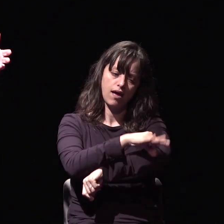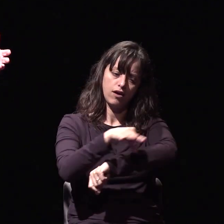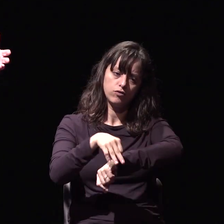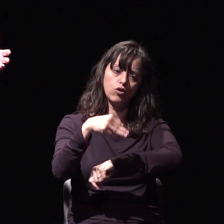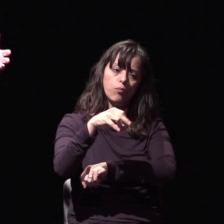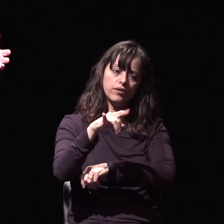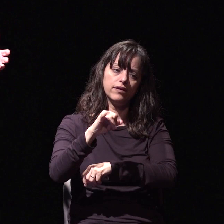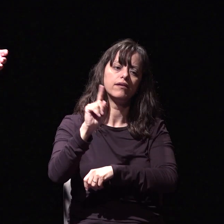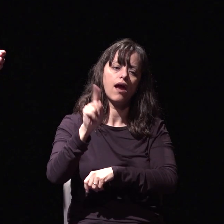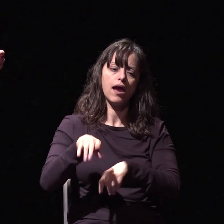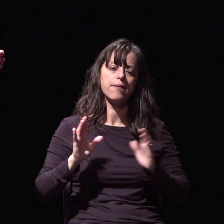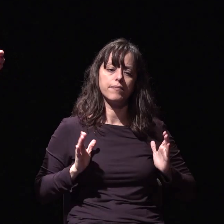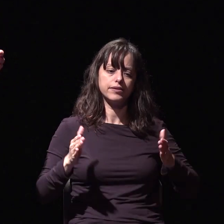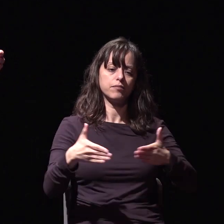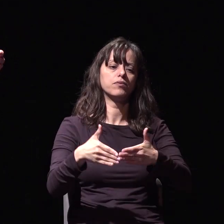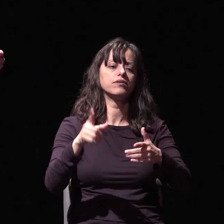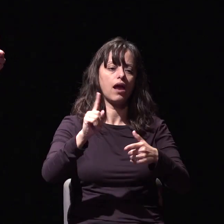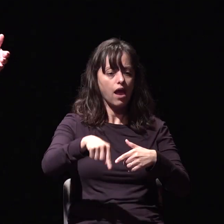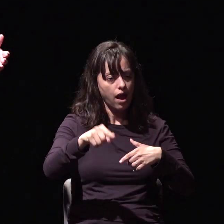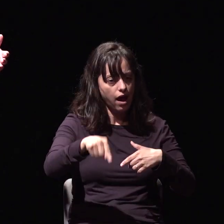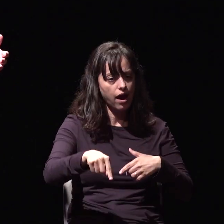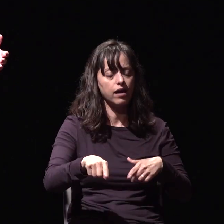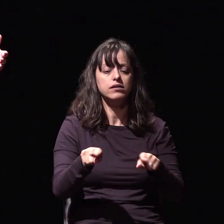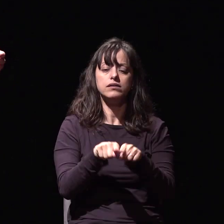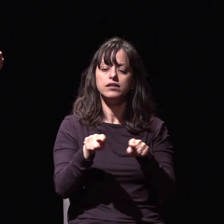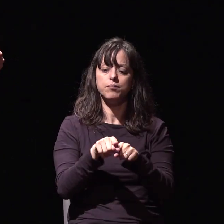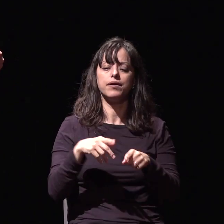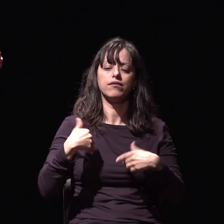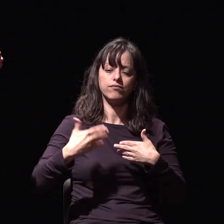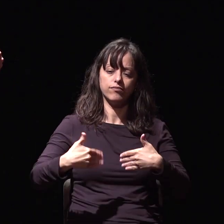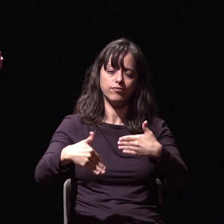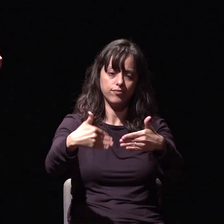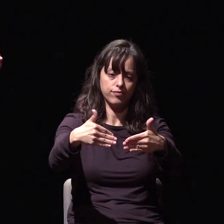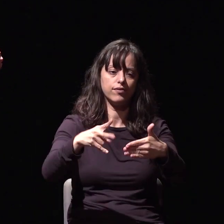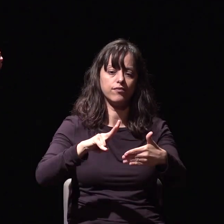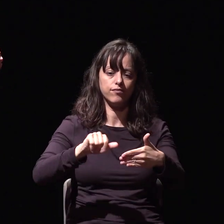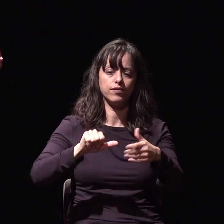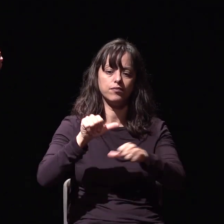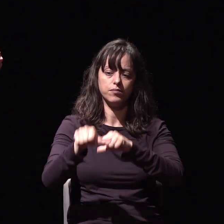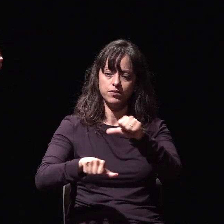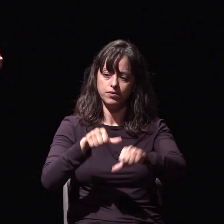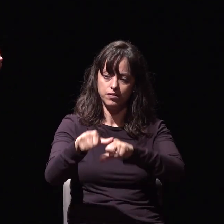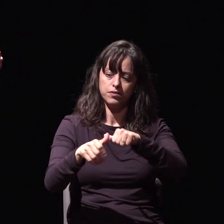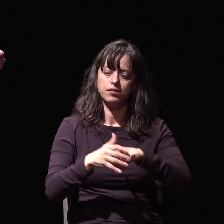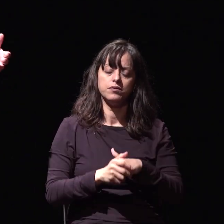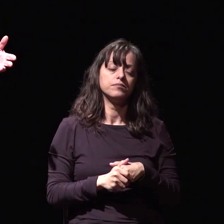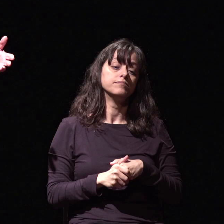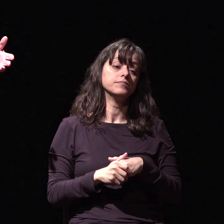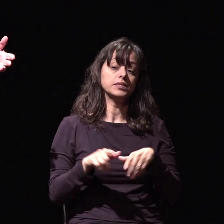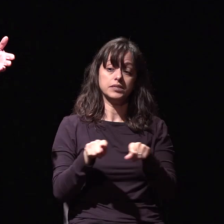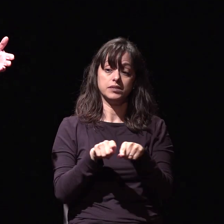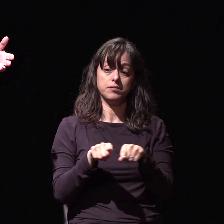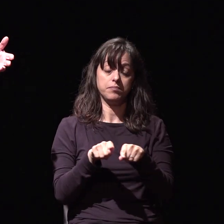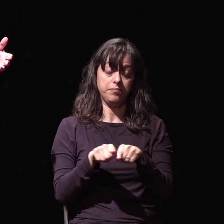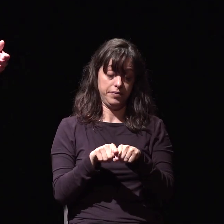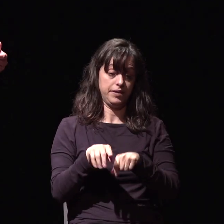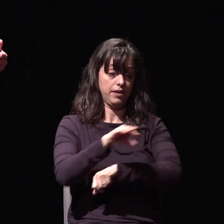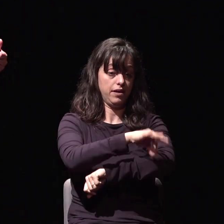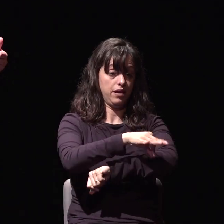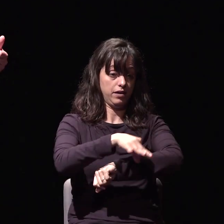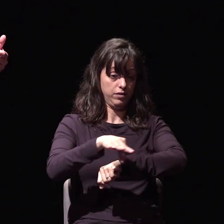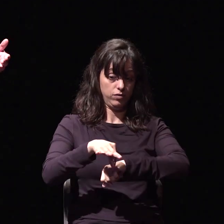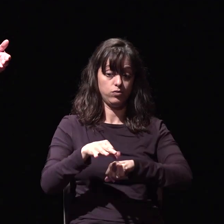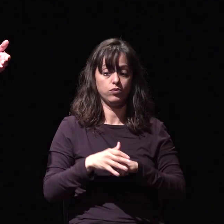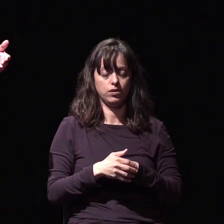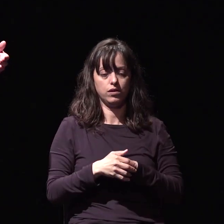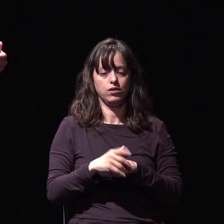moderna é patrimônio, a arquitetura moderna envelhece, a arquitetura moderna não vai ficar